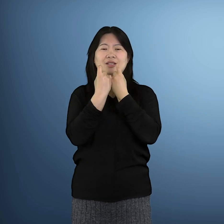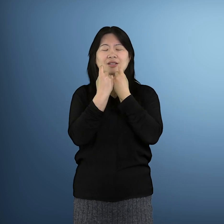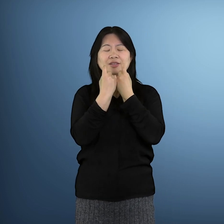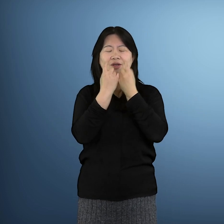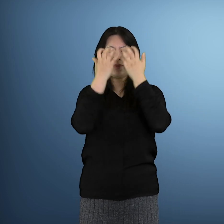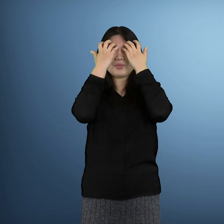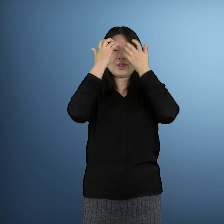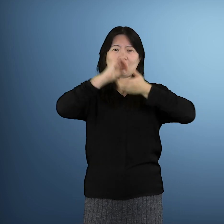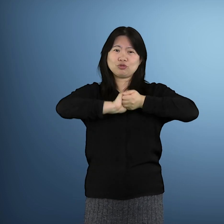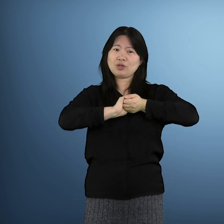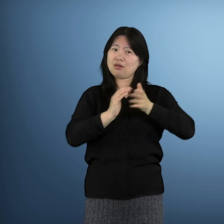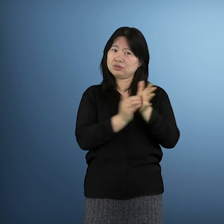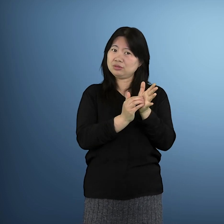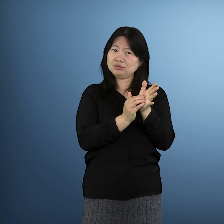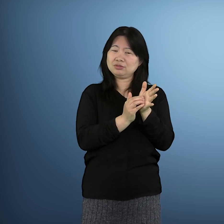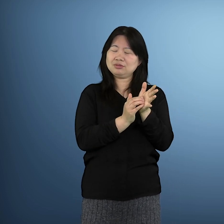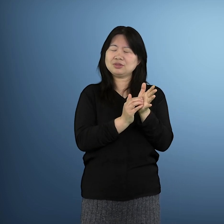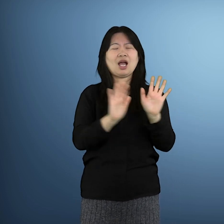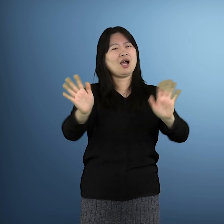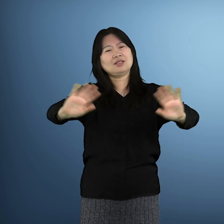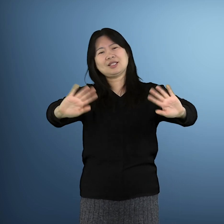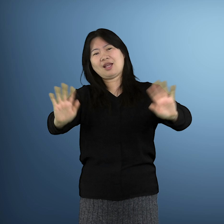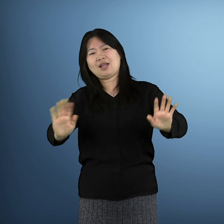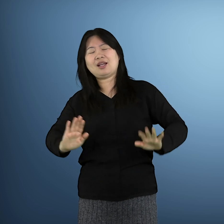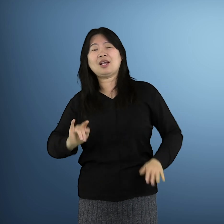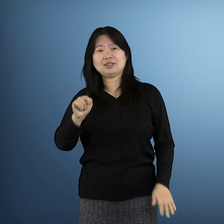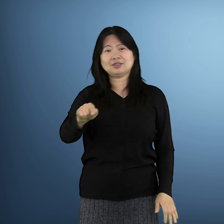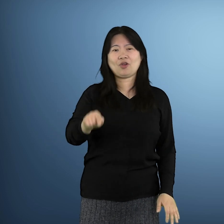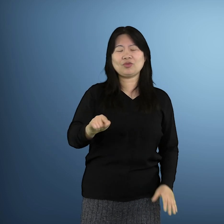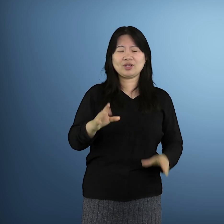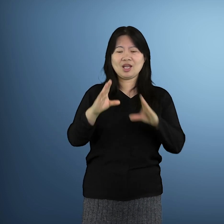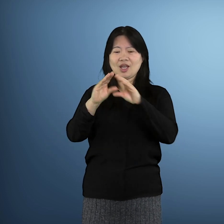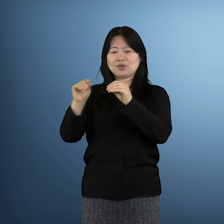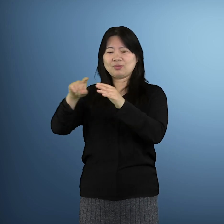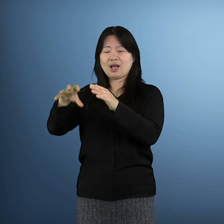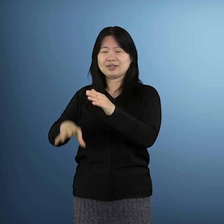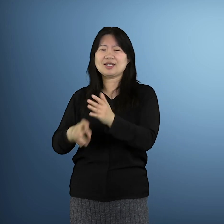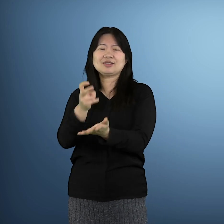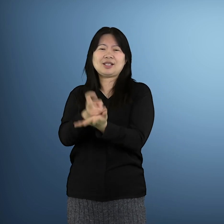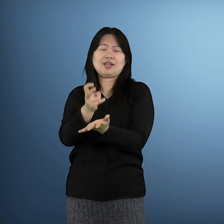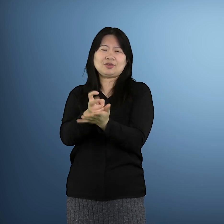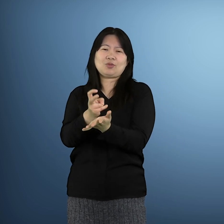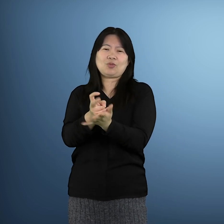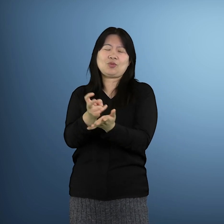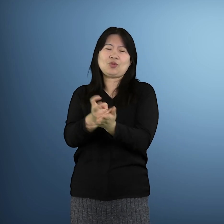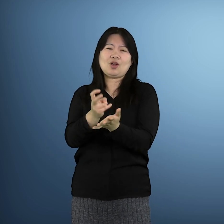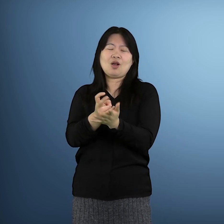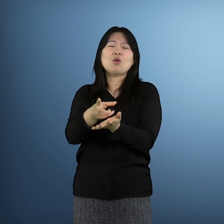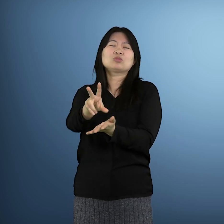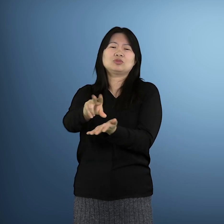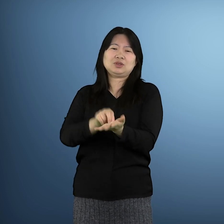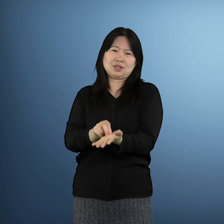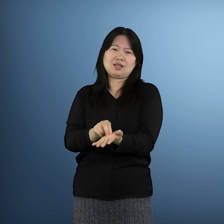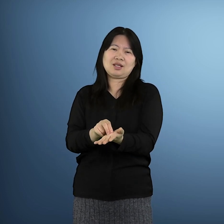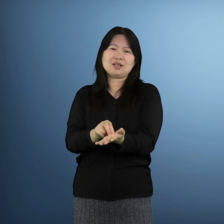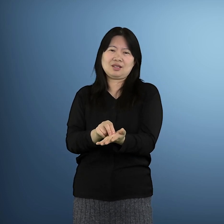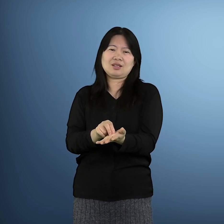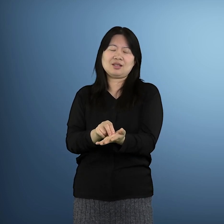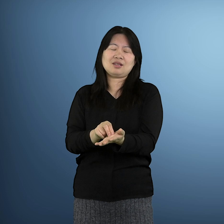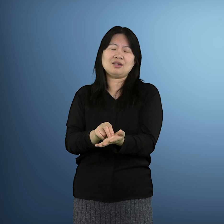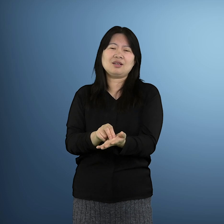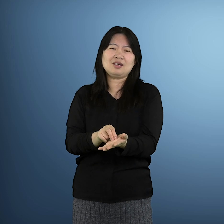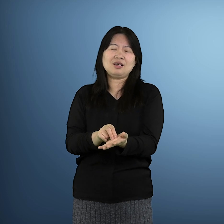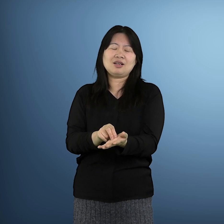고통에 국한된 것만이 아니라 이것이 애굽 안에 제도적인 문제로